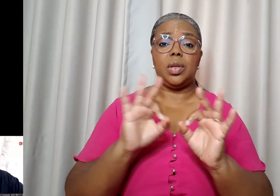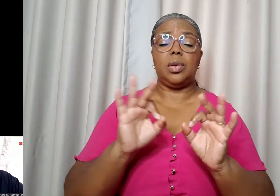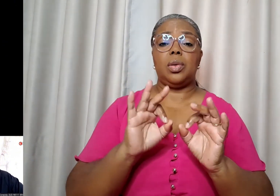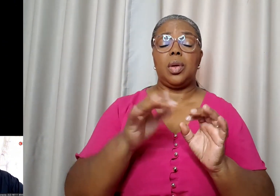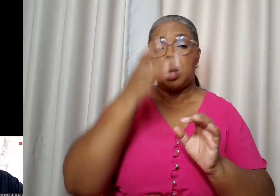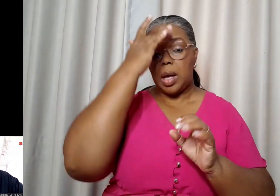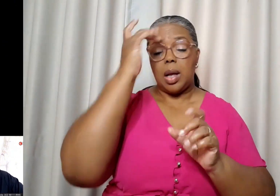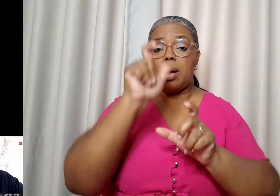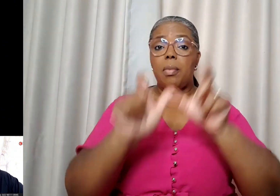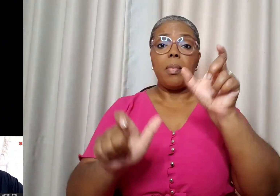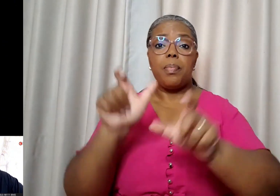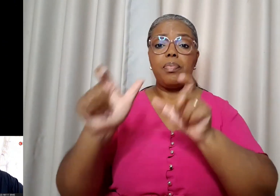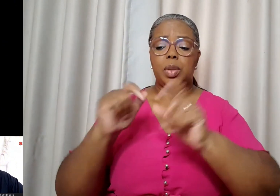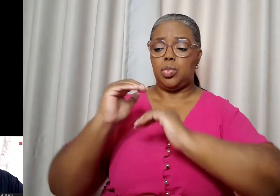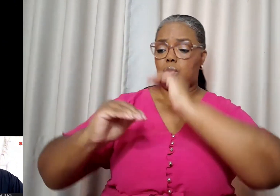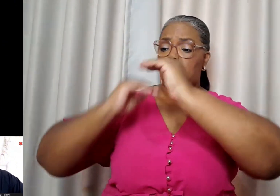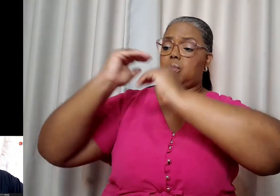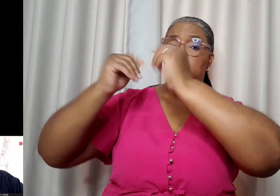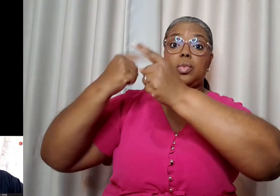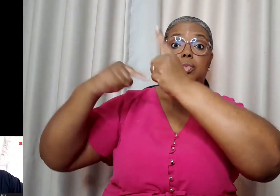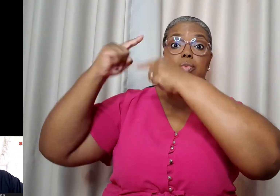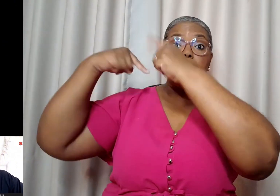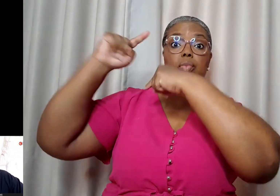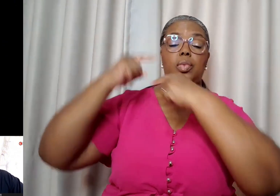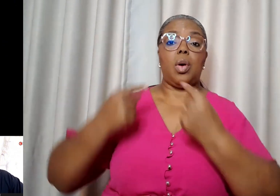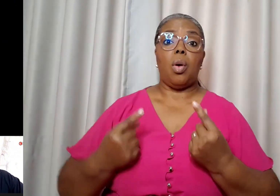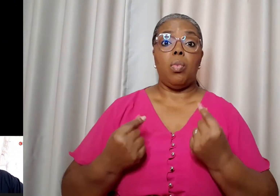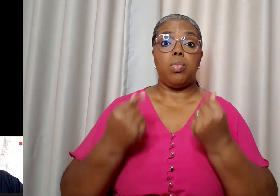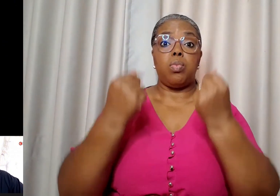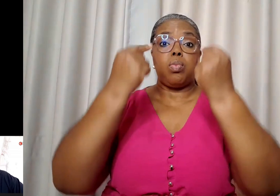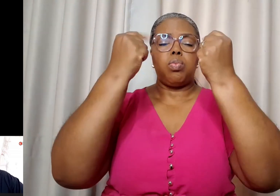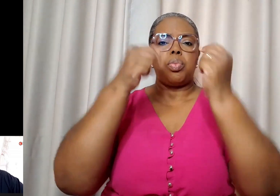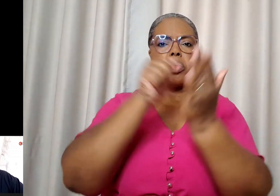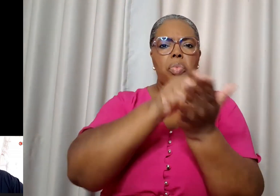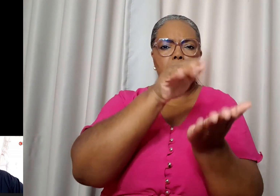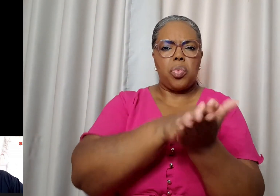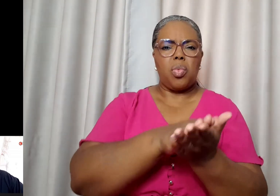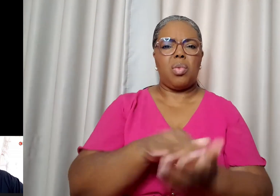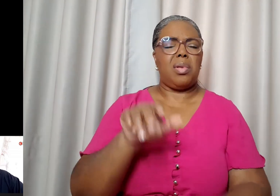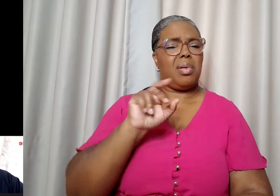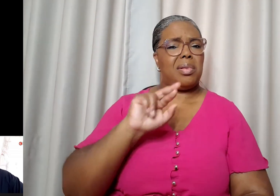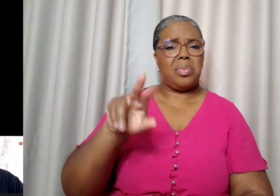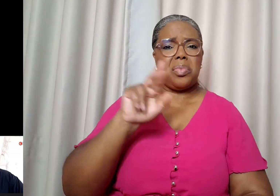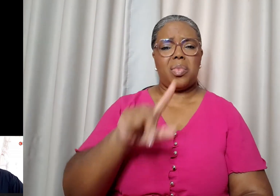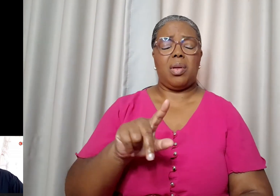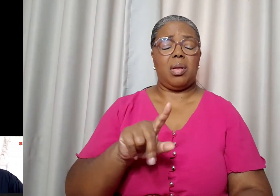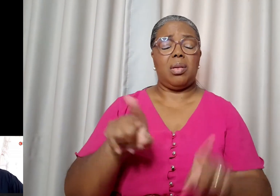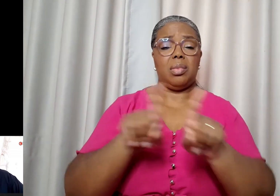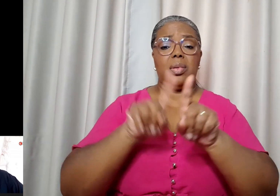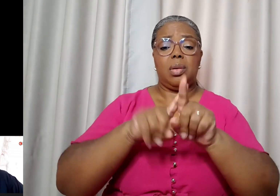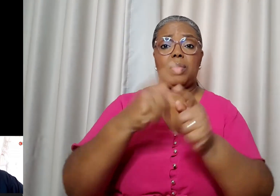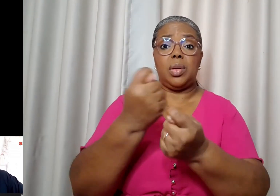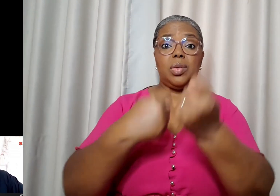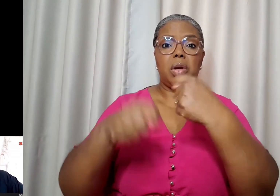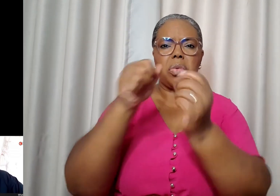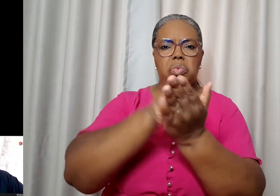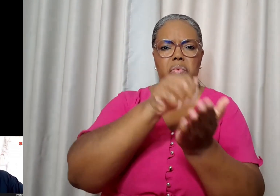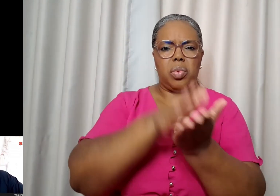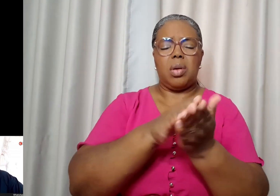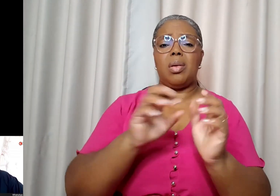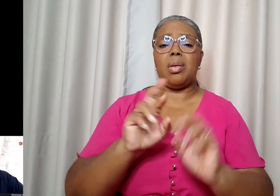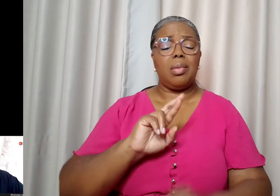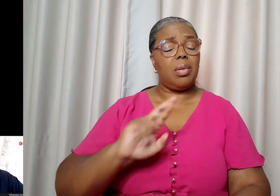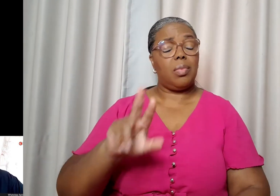a prosperidade, condena os negócios. Então, veja Jesus